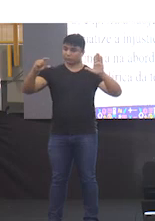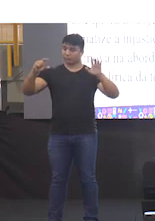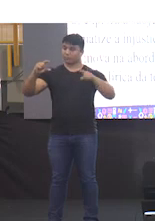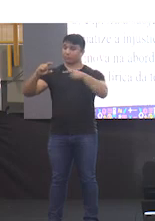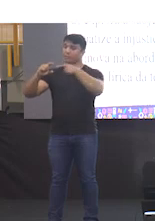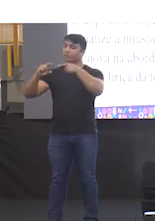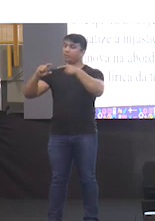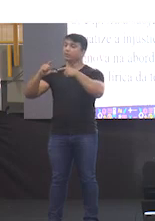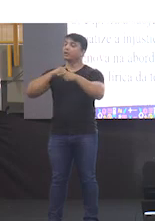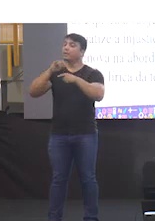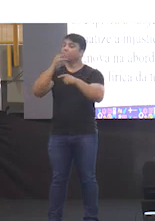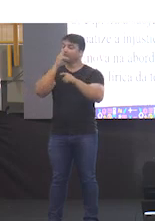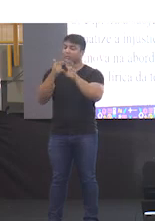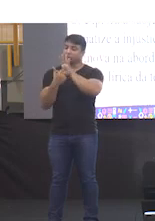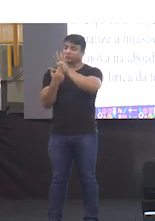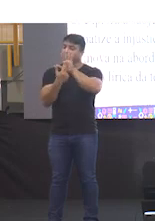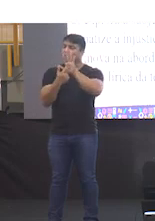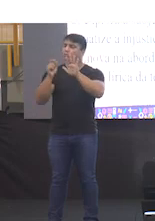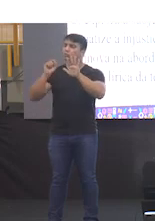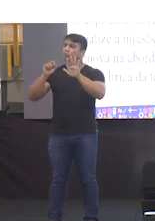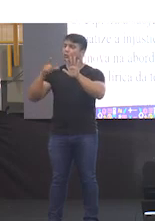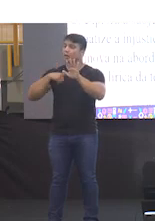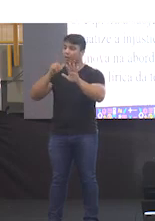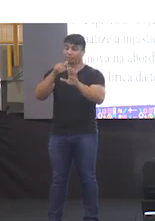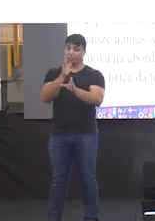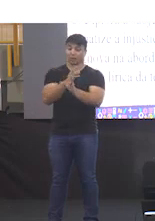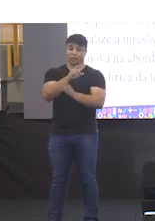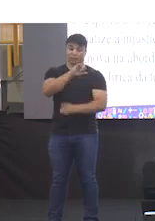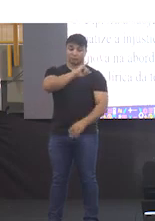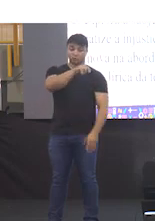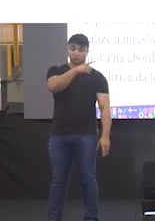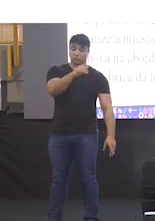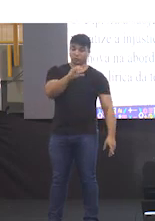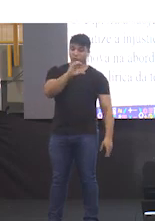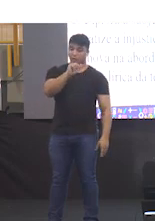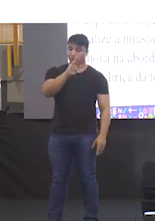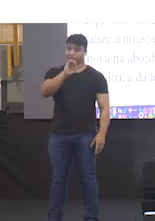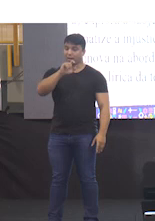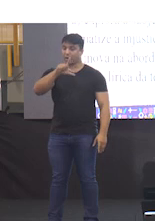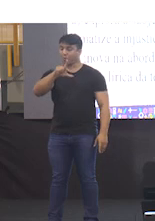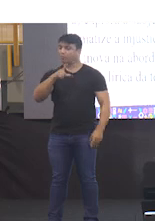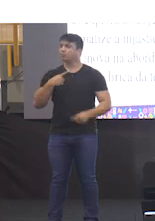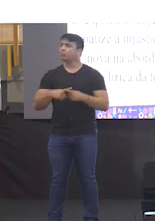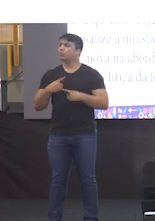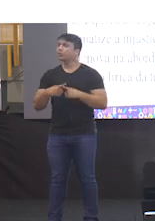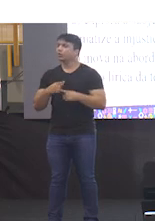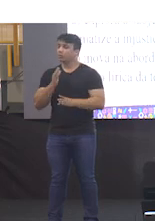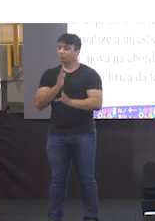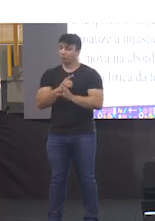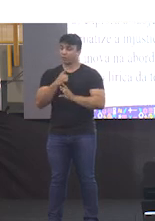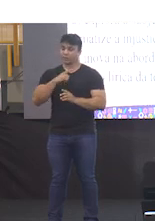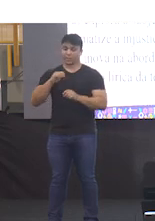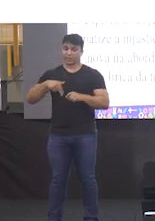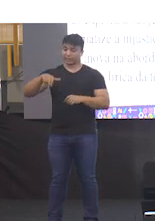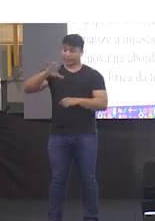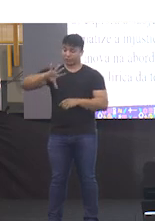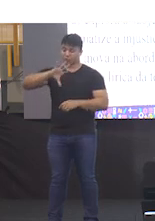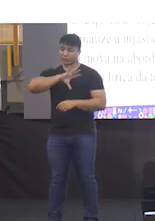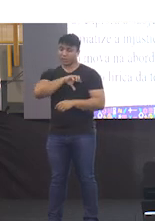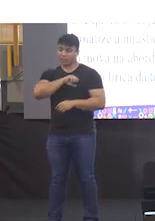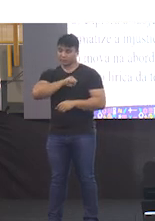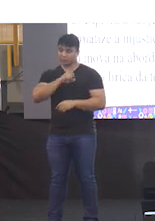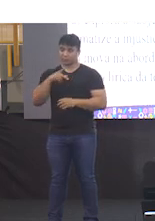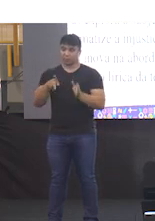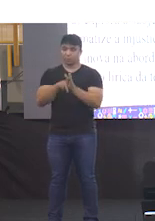Alves exemplifica a afirmação de João Cabral, porque exalta o nacionalismo, embora lhe imprima um